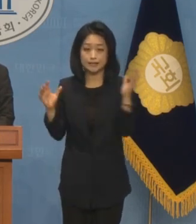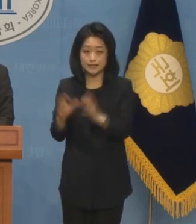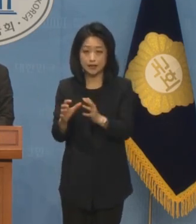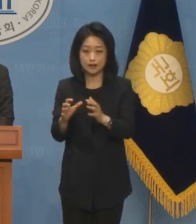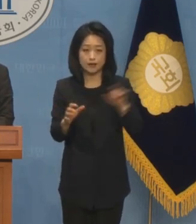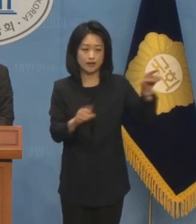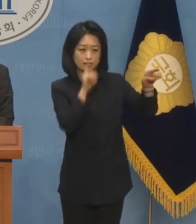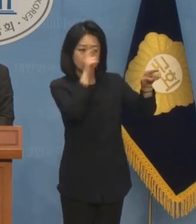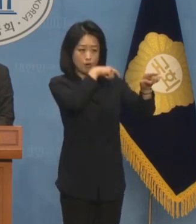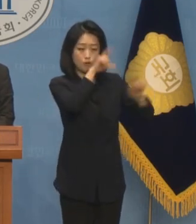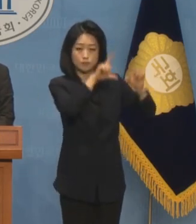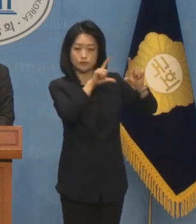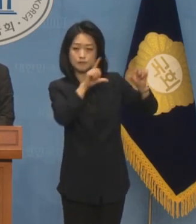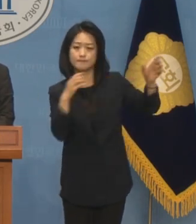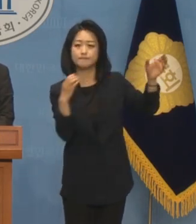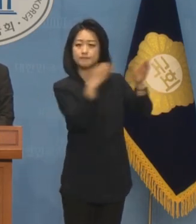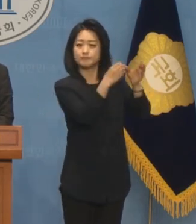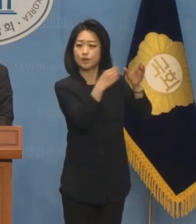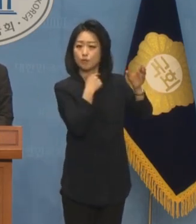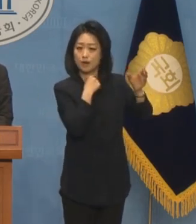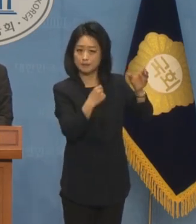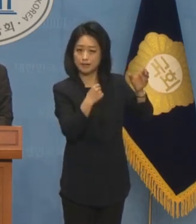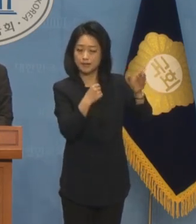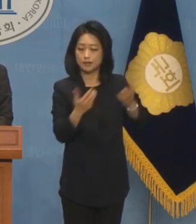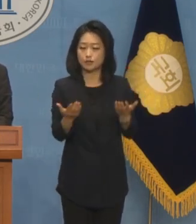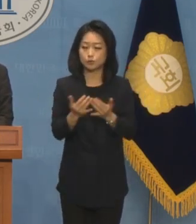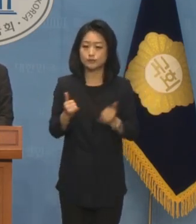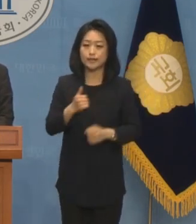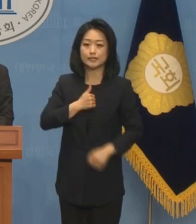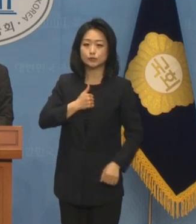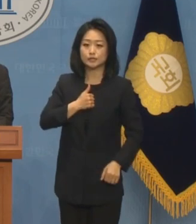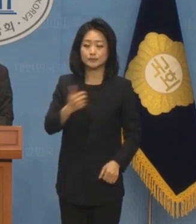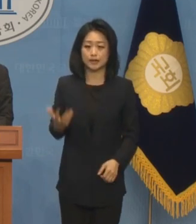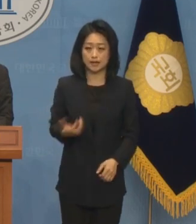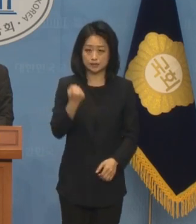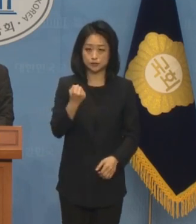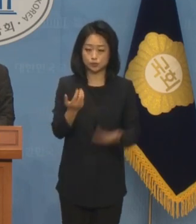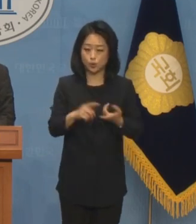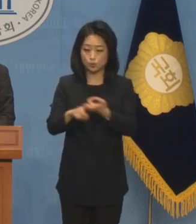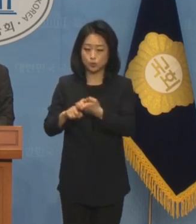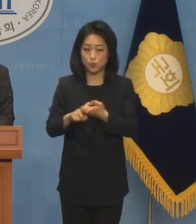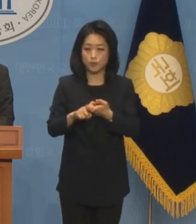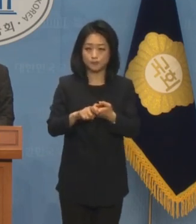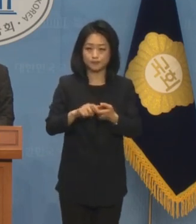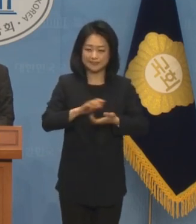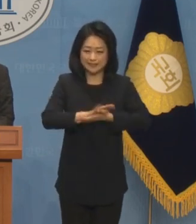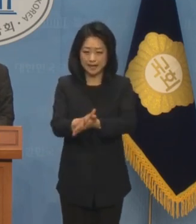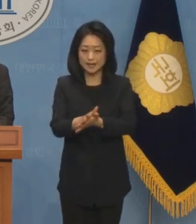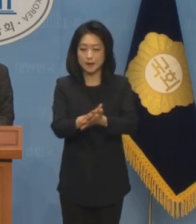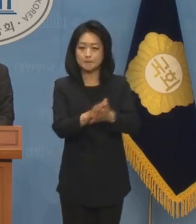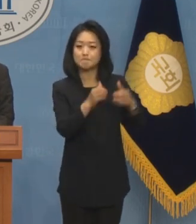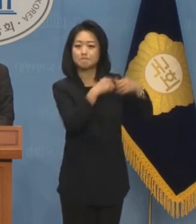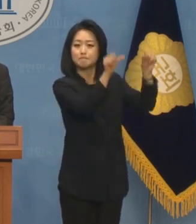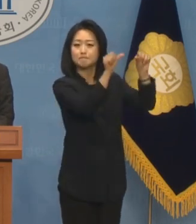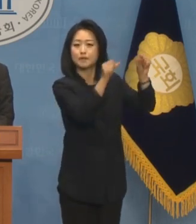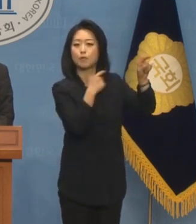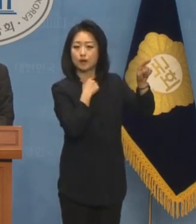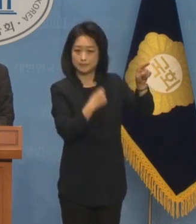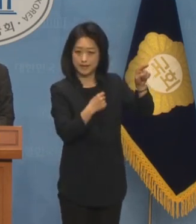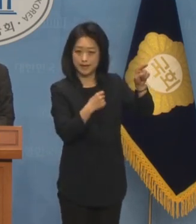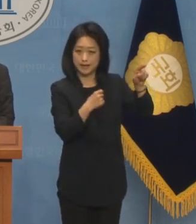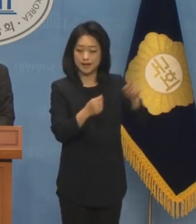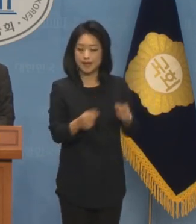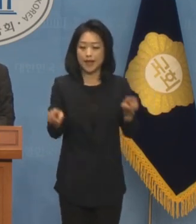맞서고자 합니다 노동자의 자존심을 걸고 노조 탄압을 부수고자 합니다